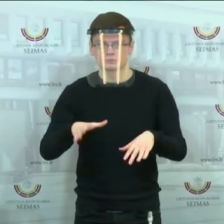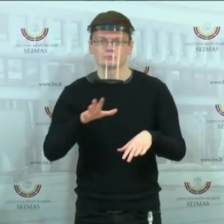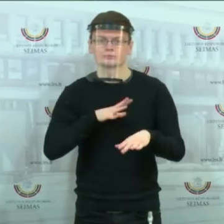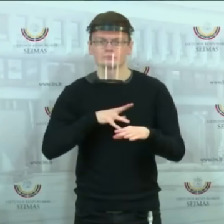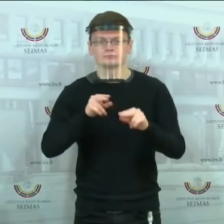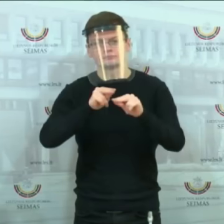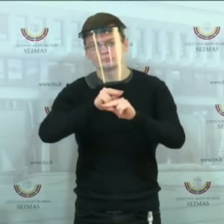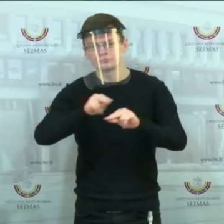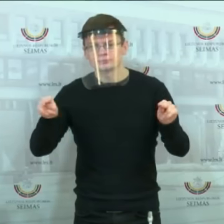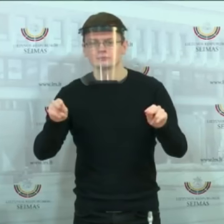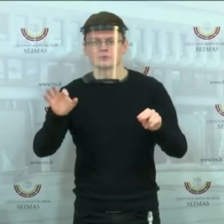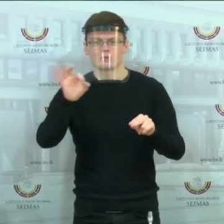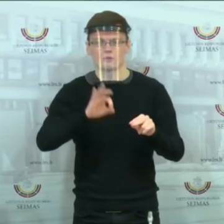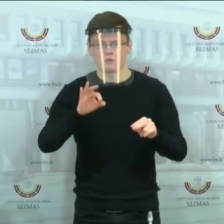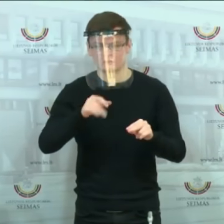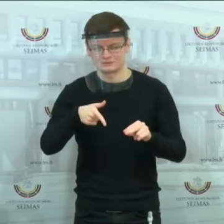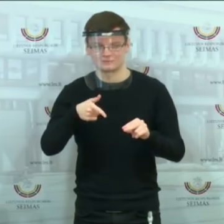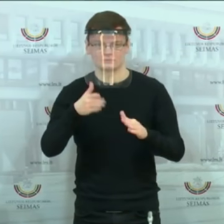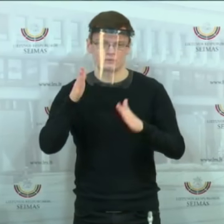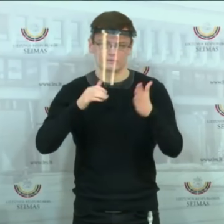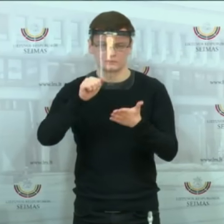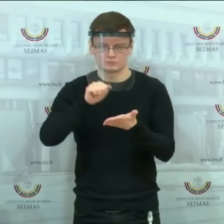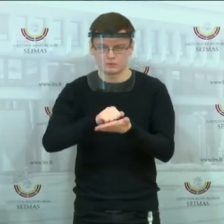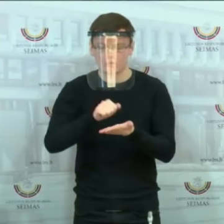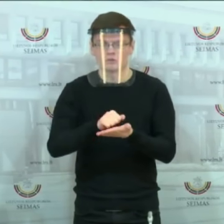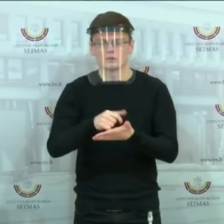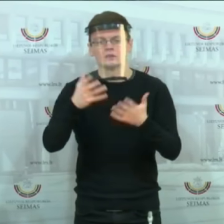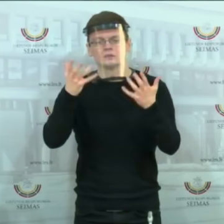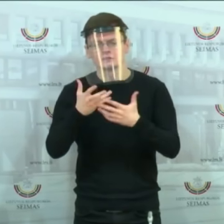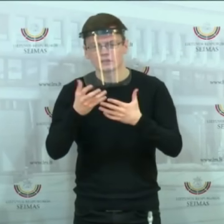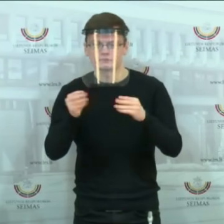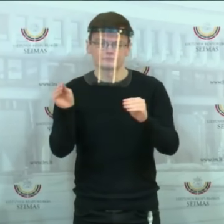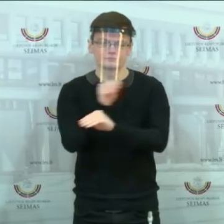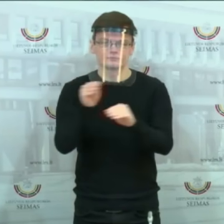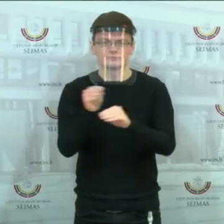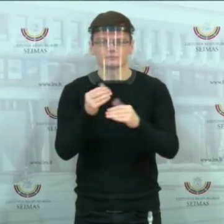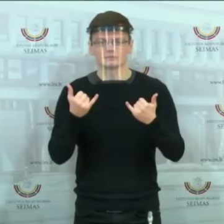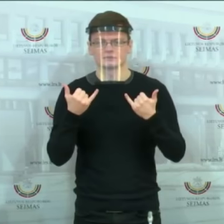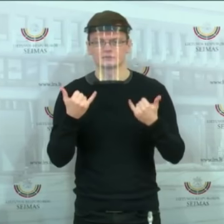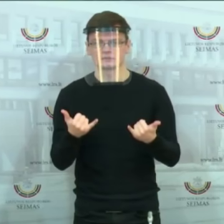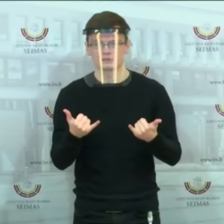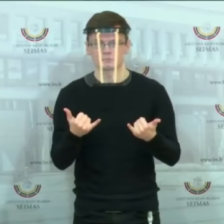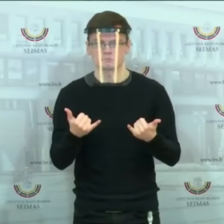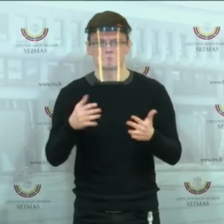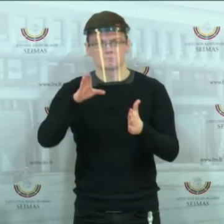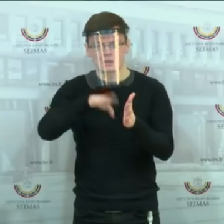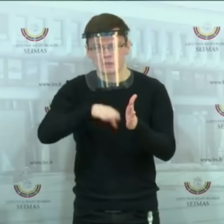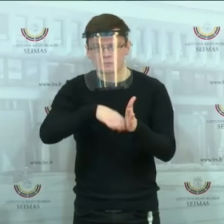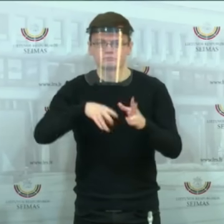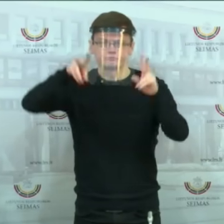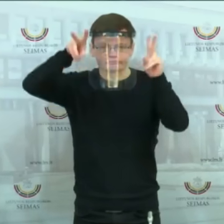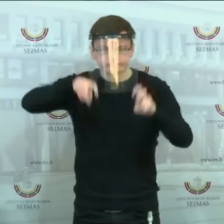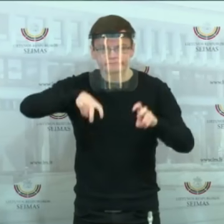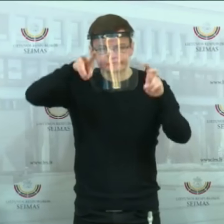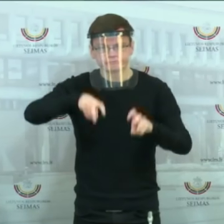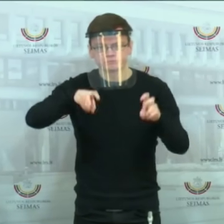vienam iš mūsų briefingų. Mes turim tuos skaičius susidėlioję, tiesiog labai tokia nesudėtinga analizė pasidarė,